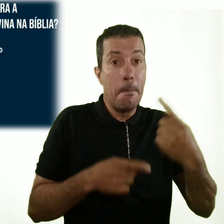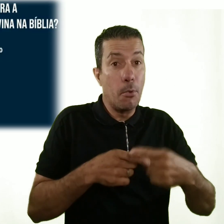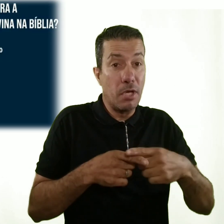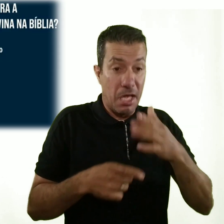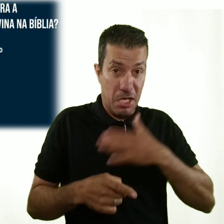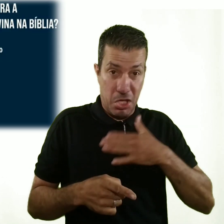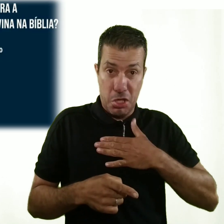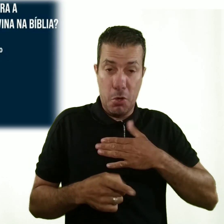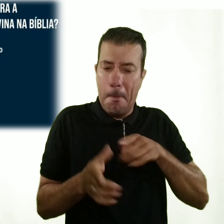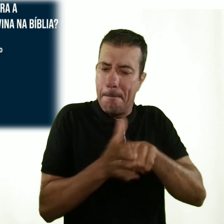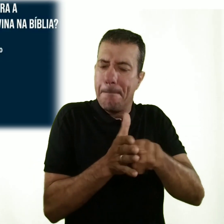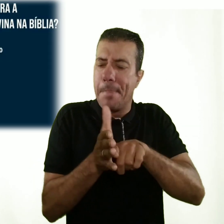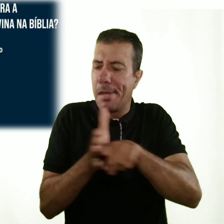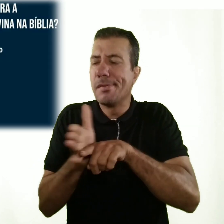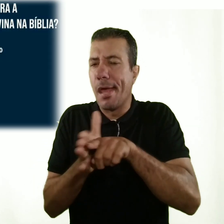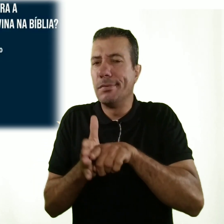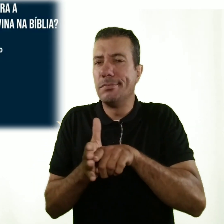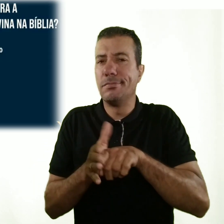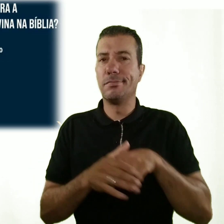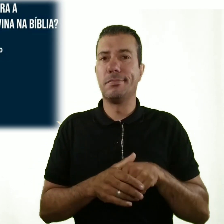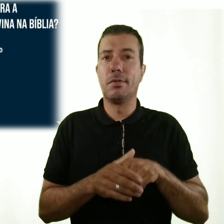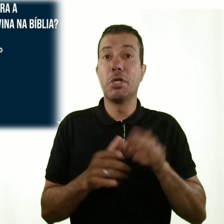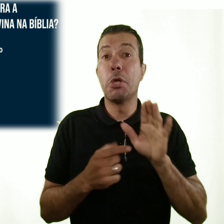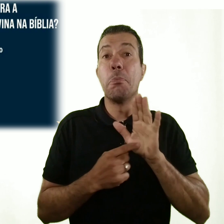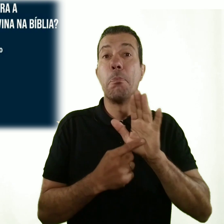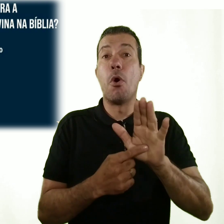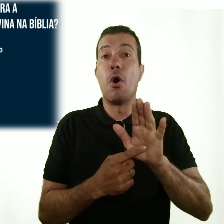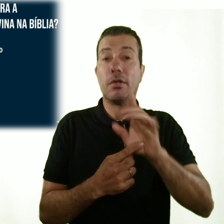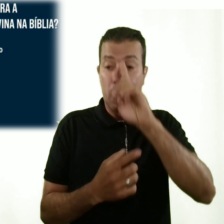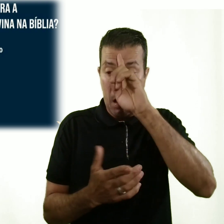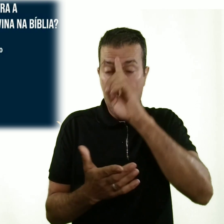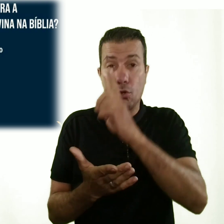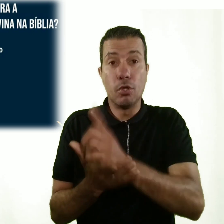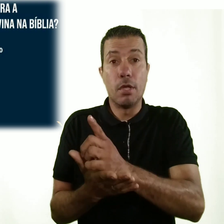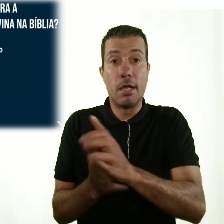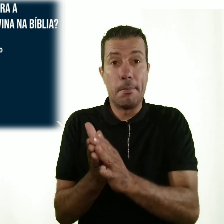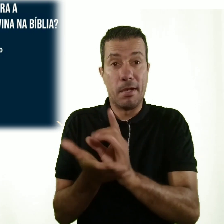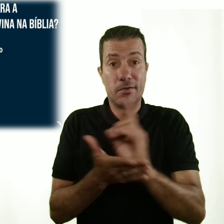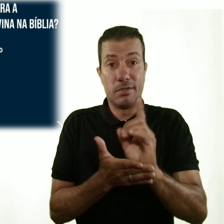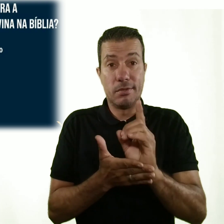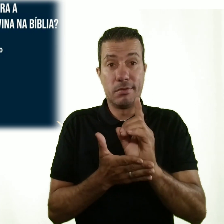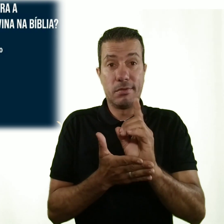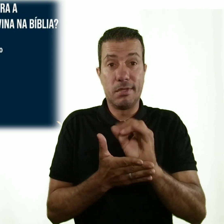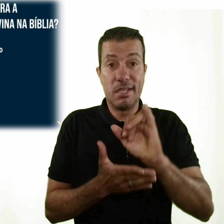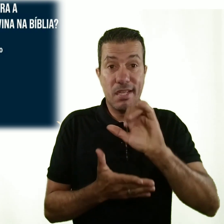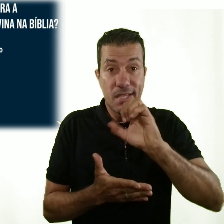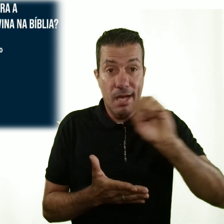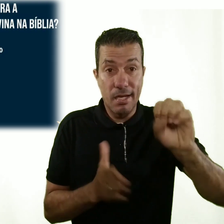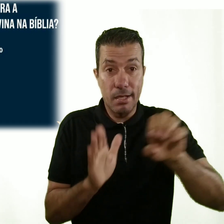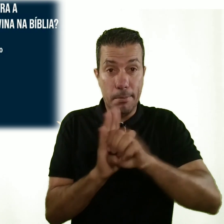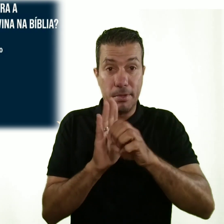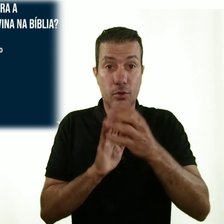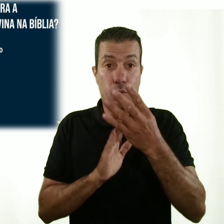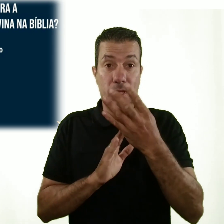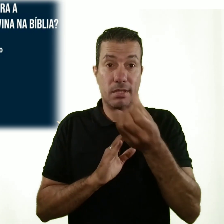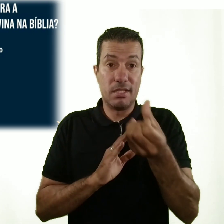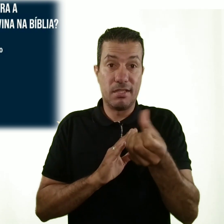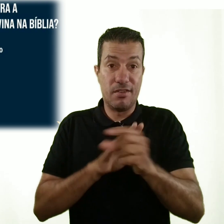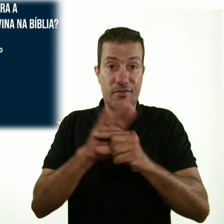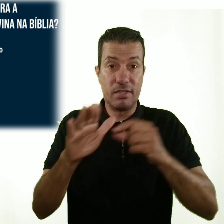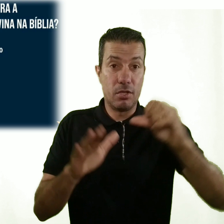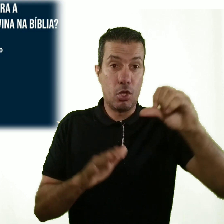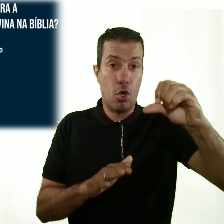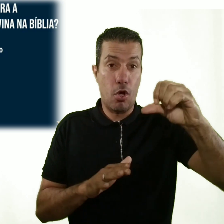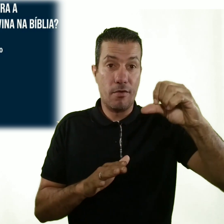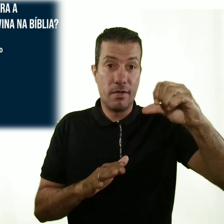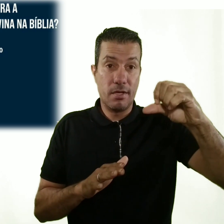tá? Sabe o que demonstra a autoridade da Bíblia? Está escrito em Isaías, capítulo 46, versos 9 e 10. E eu quero